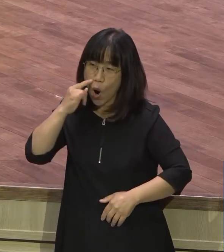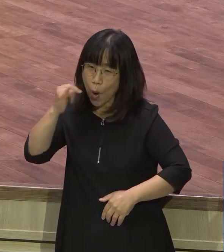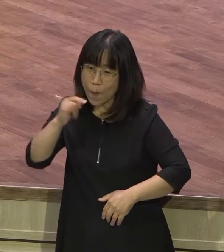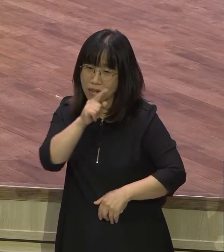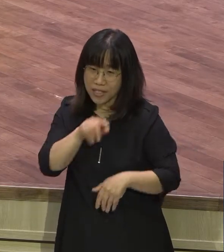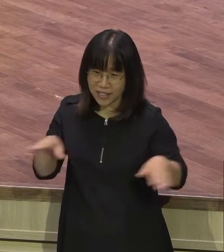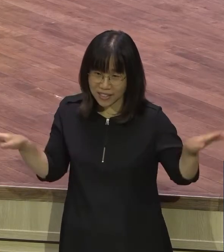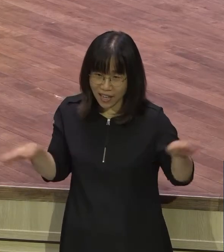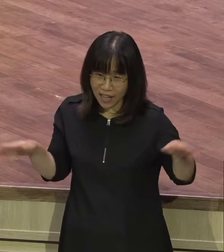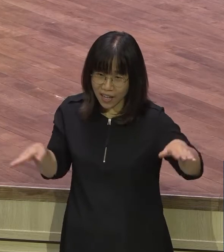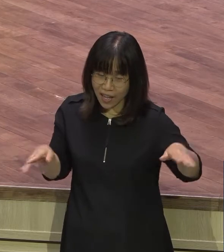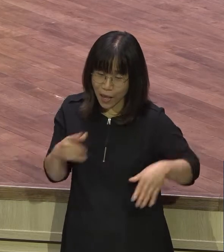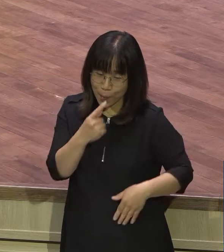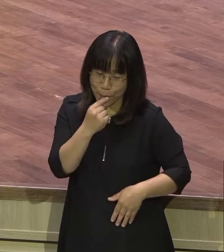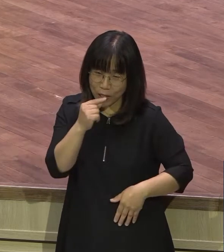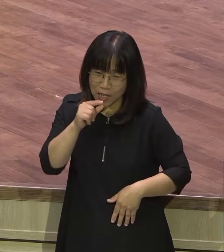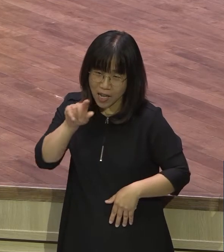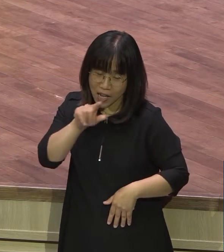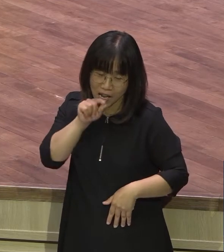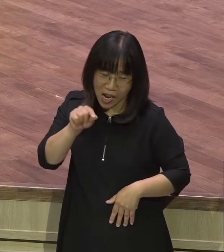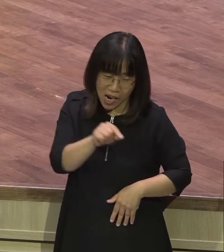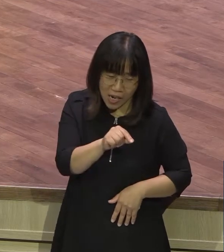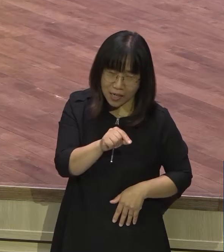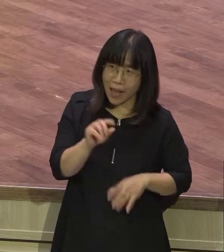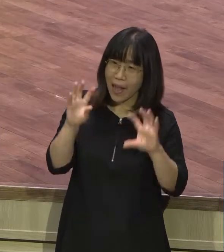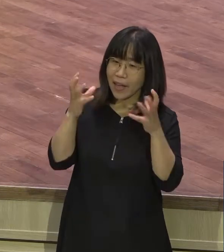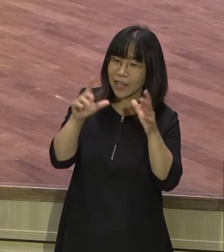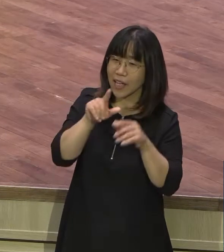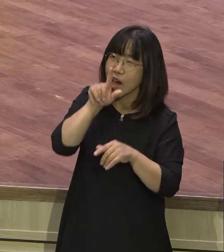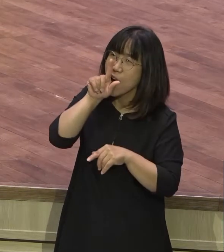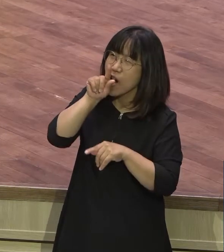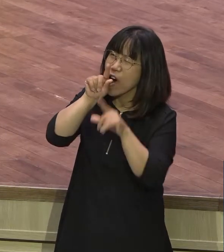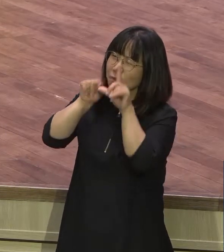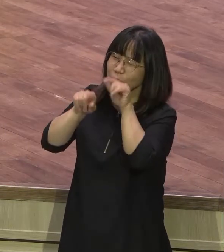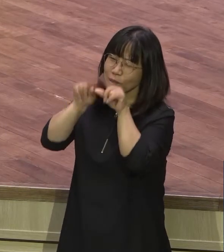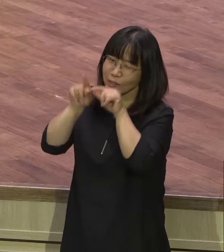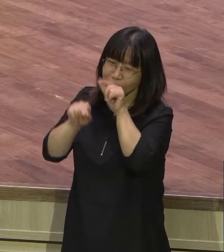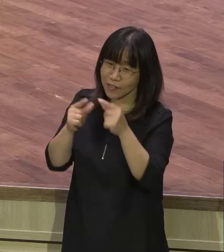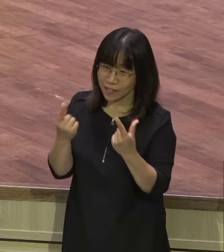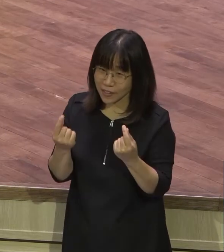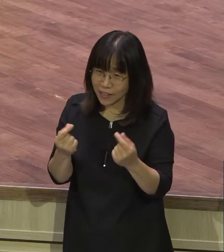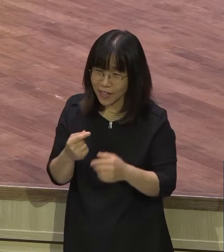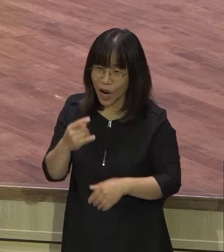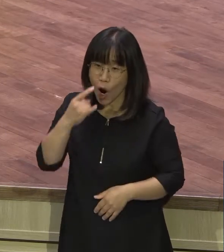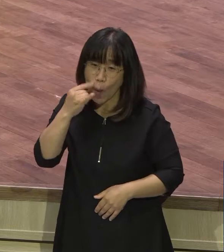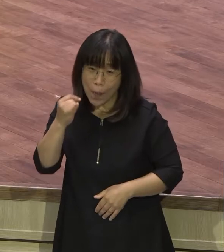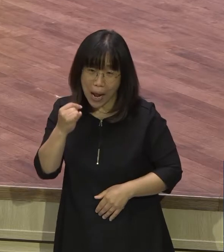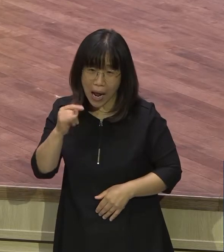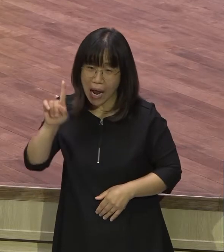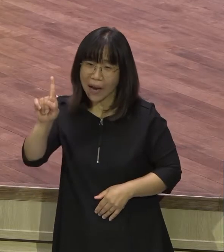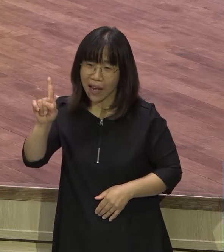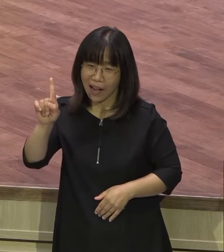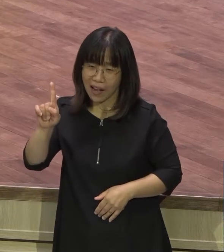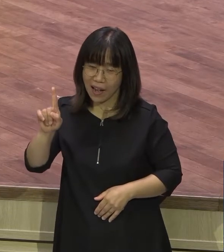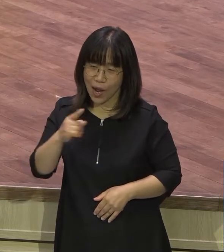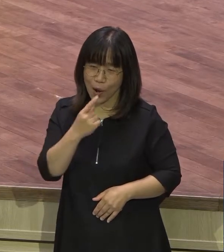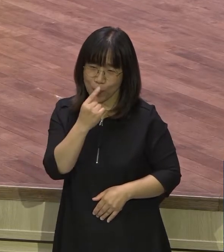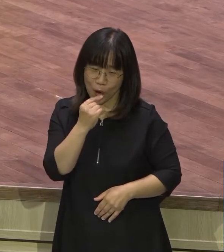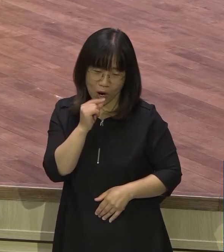가지고 오면 이 새끼 새들이 입을 막 벌리는데요 이 어미새가 가져온 거 하나밖에 없어요 지금